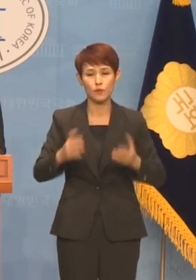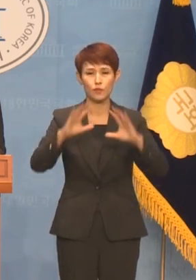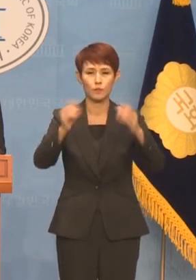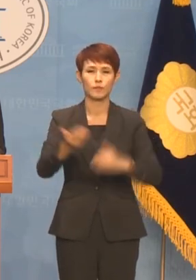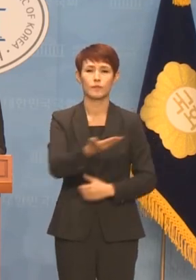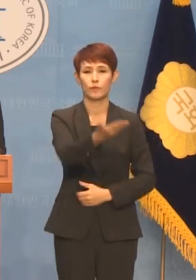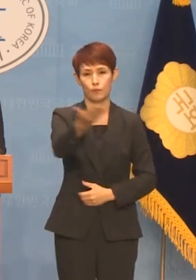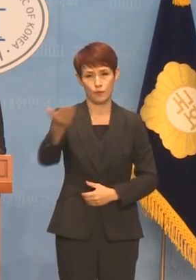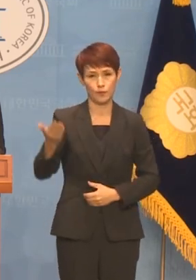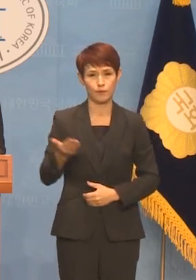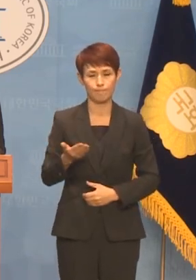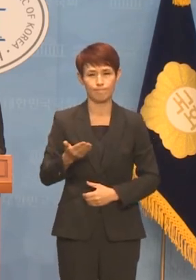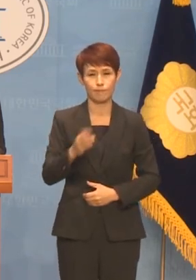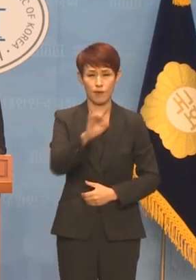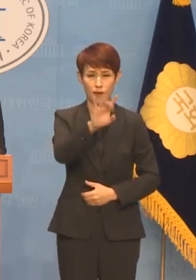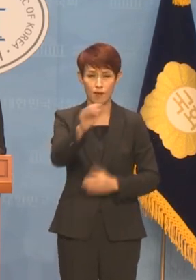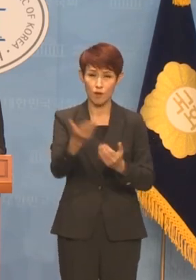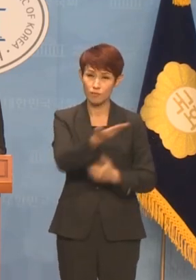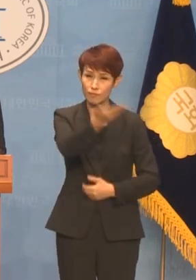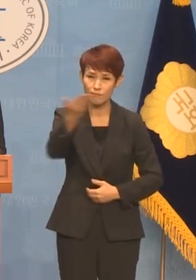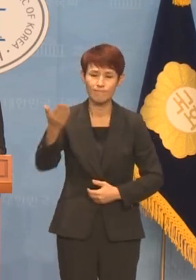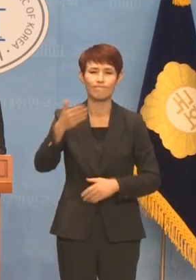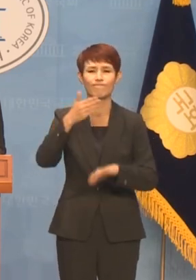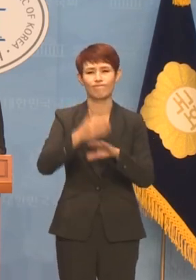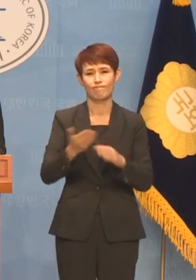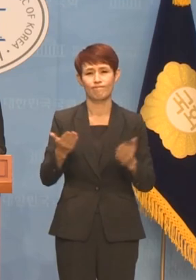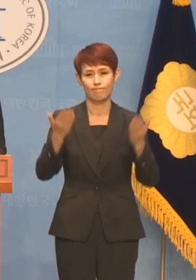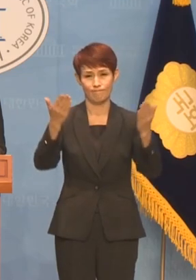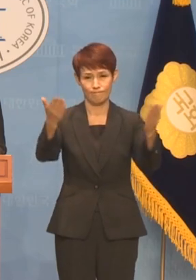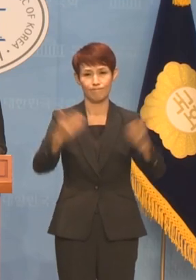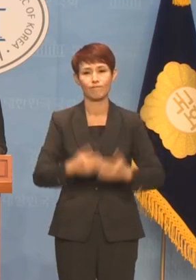국민 여러분 한 분 한 분께 깊이 감사드립니다.